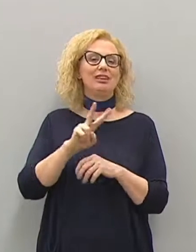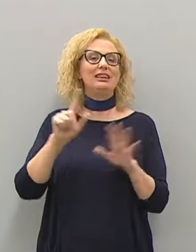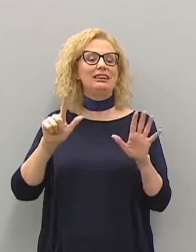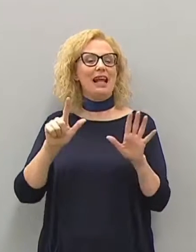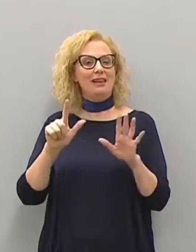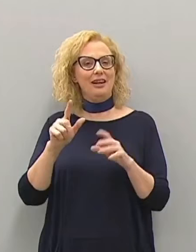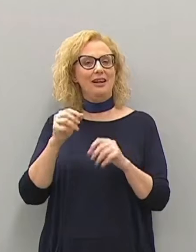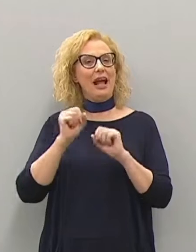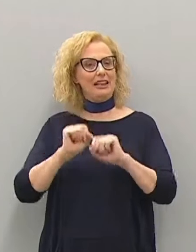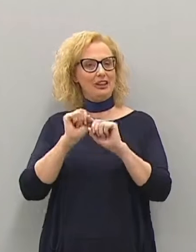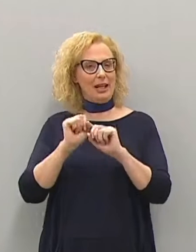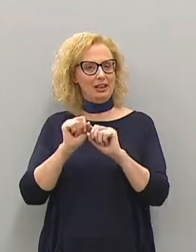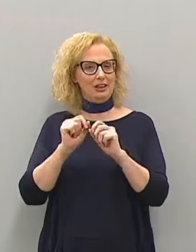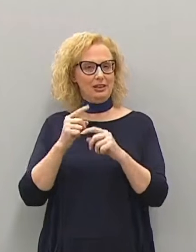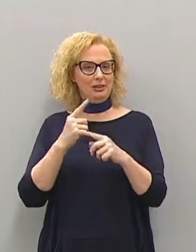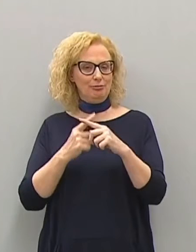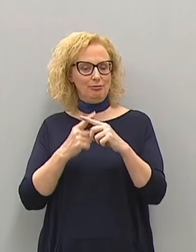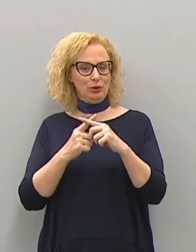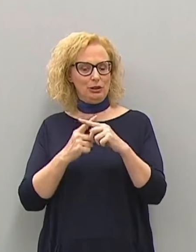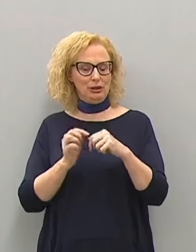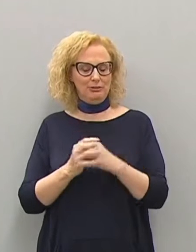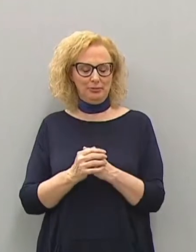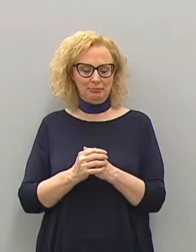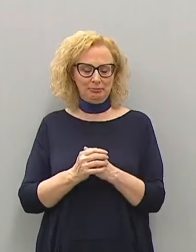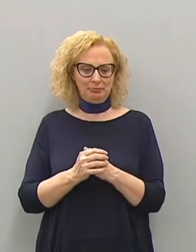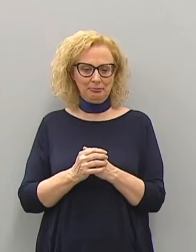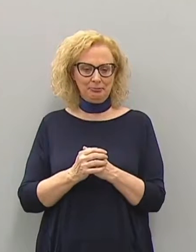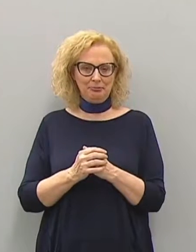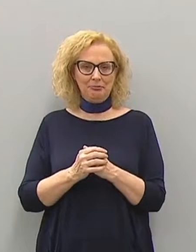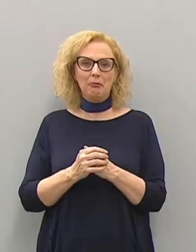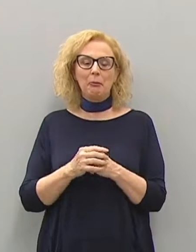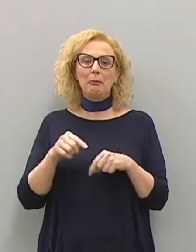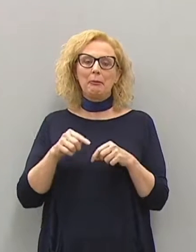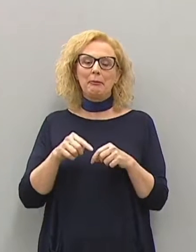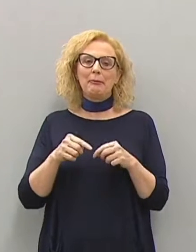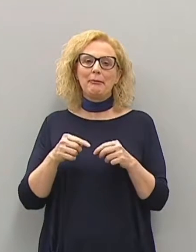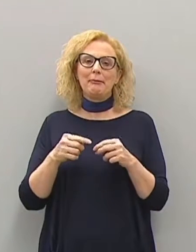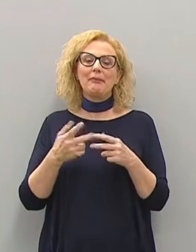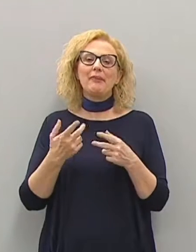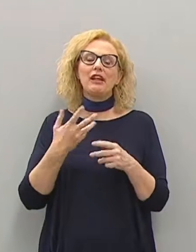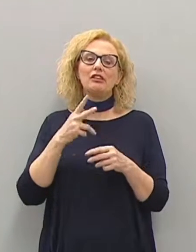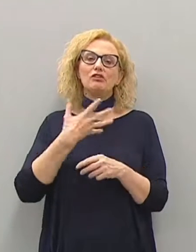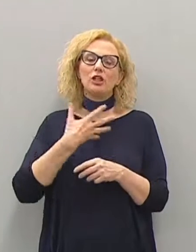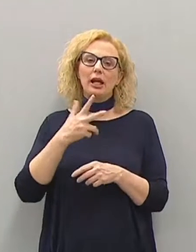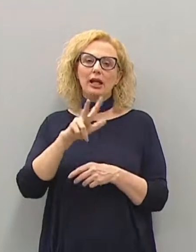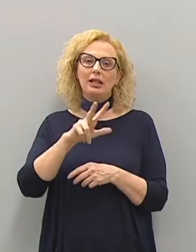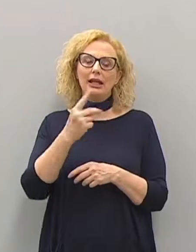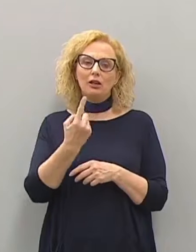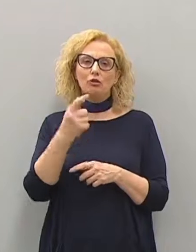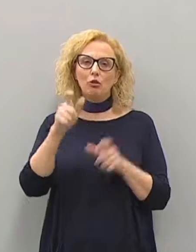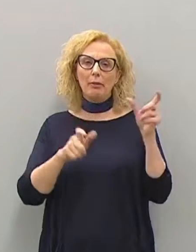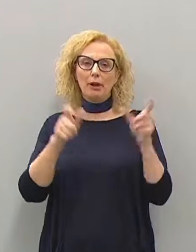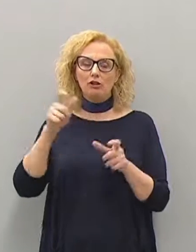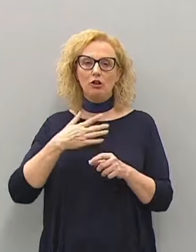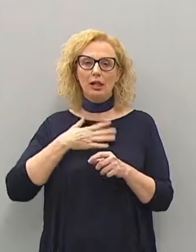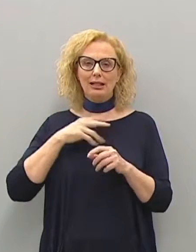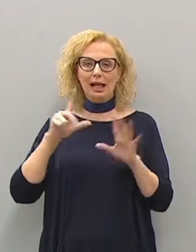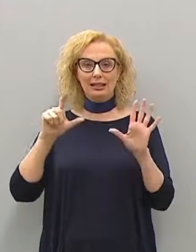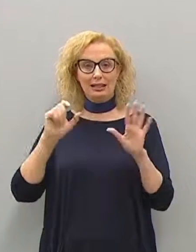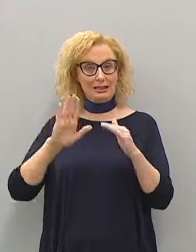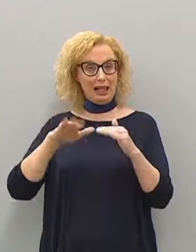il i dati di di oggi abbiamo tra questi 31 persone che hanno più di 70 anni